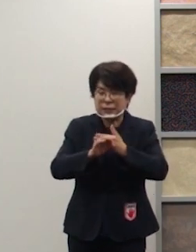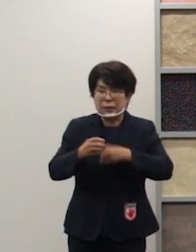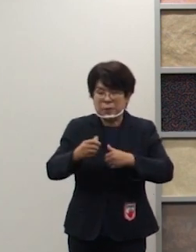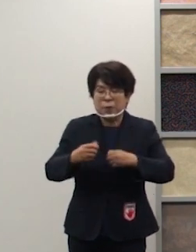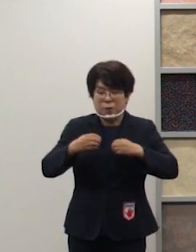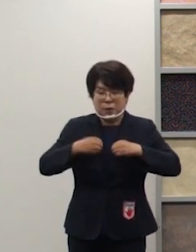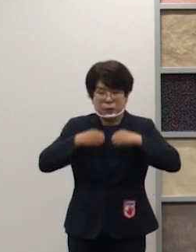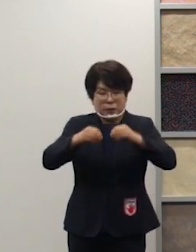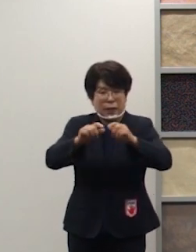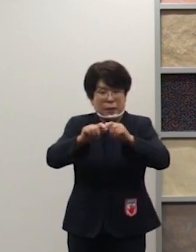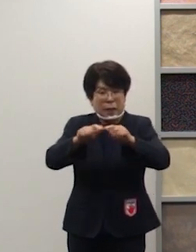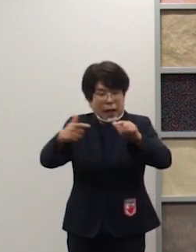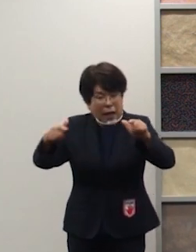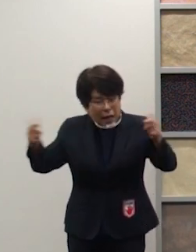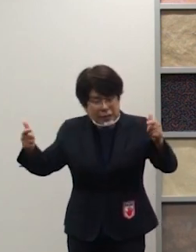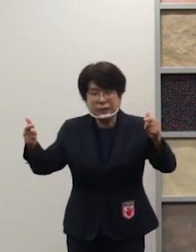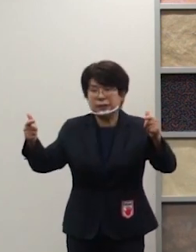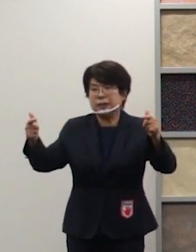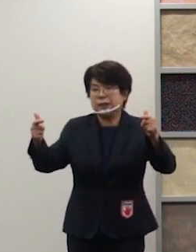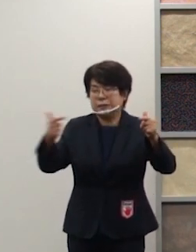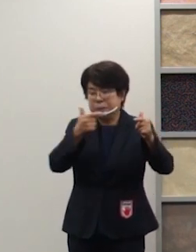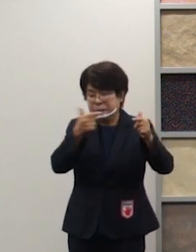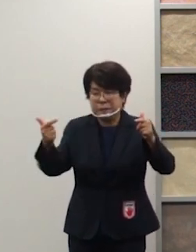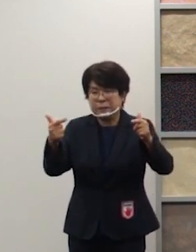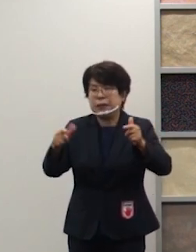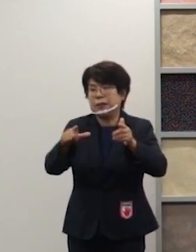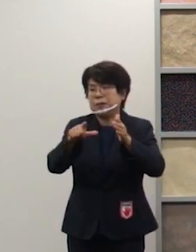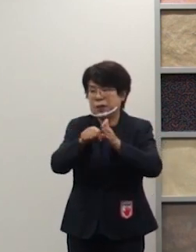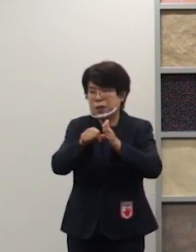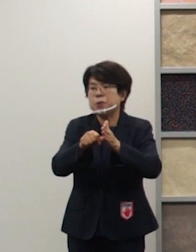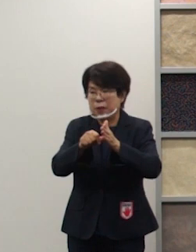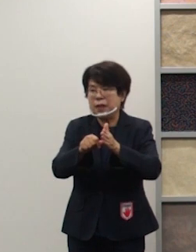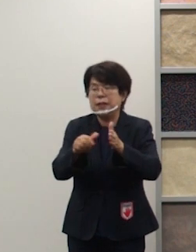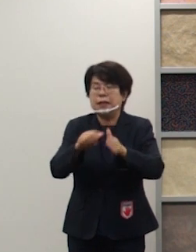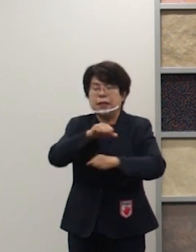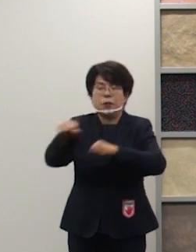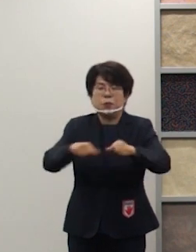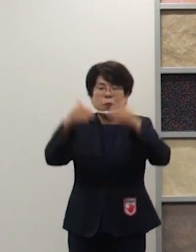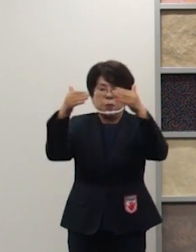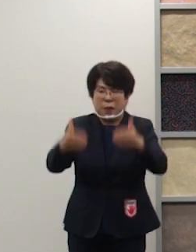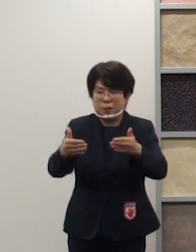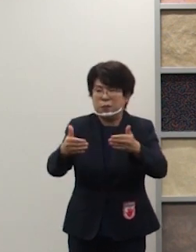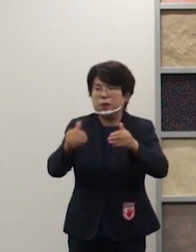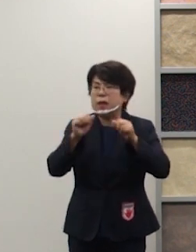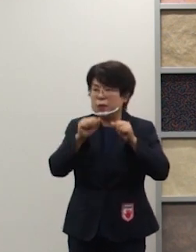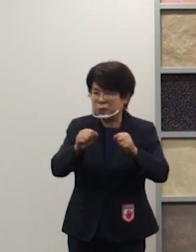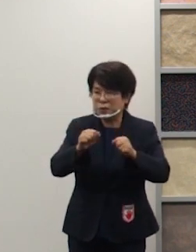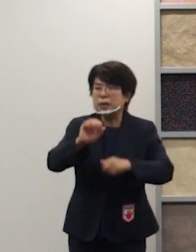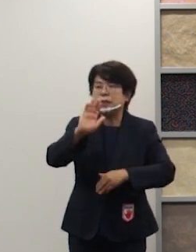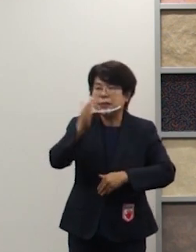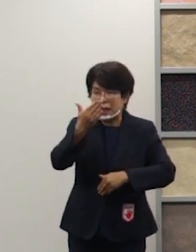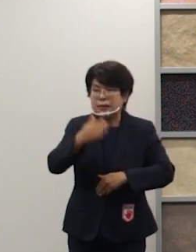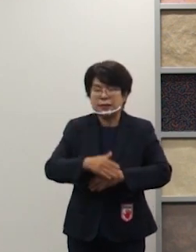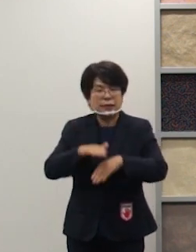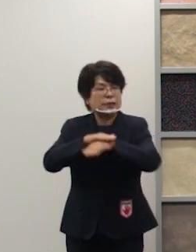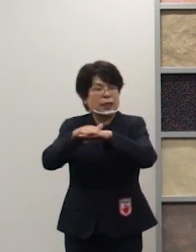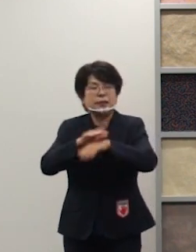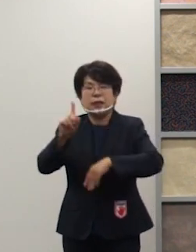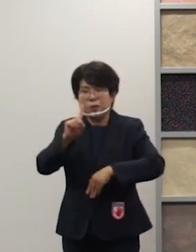の状況に応じて、最終的に重要なのは県民の皆様の、 命と健康です